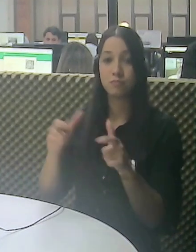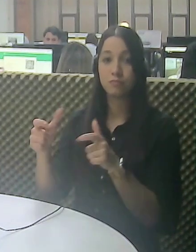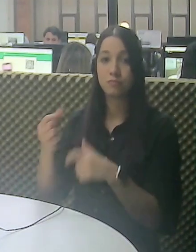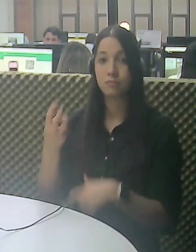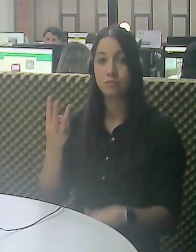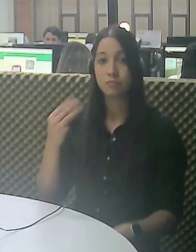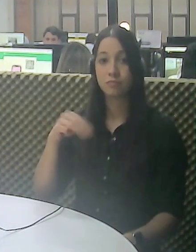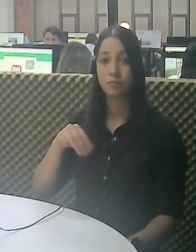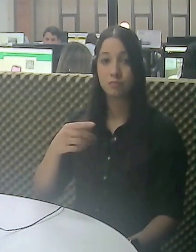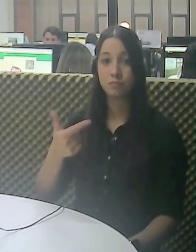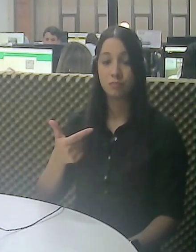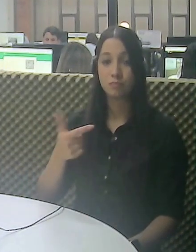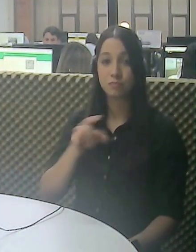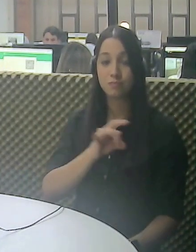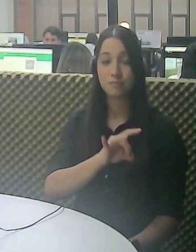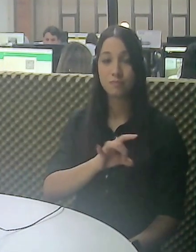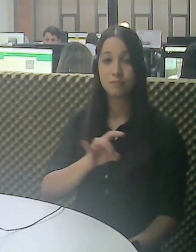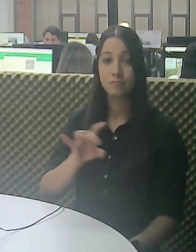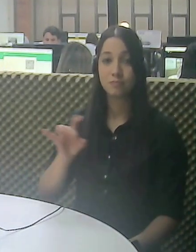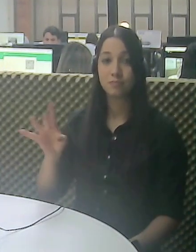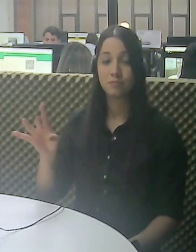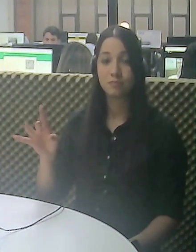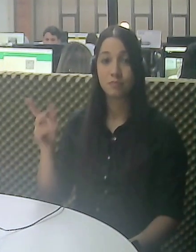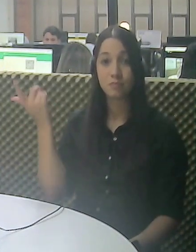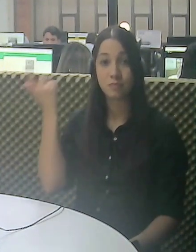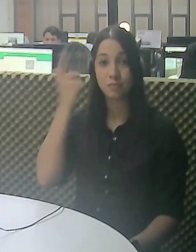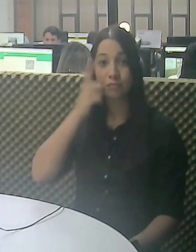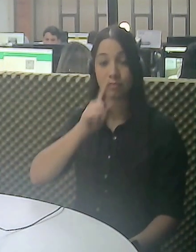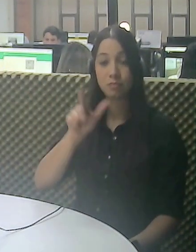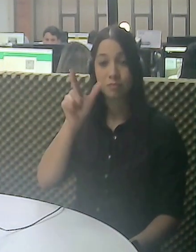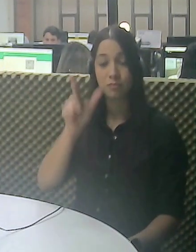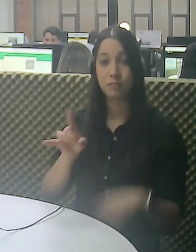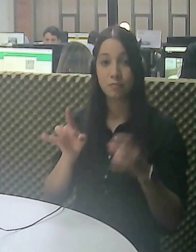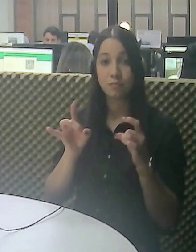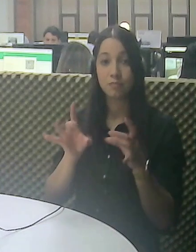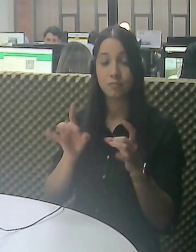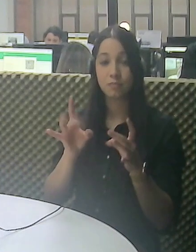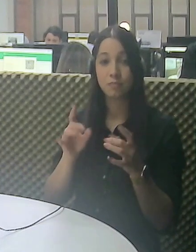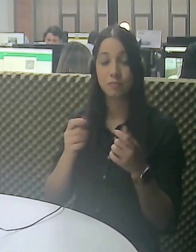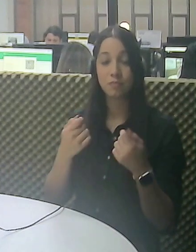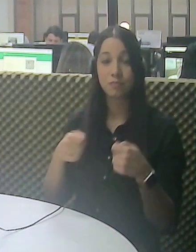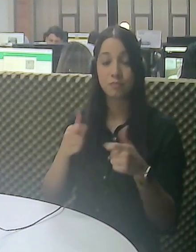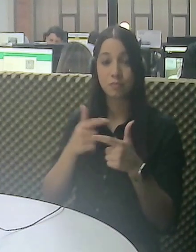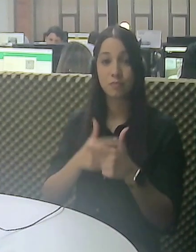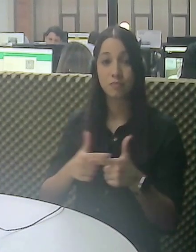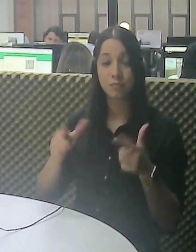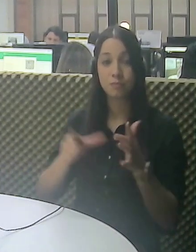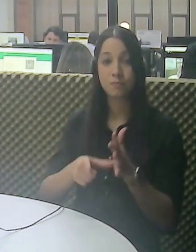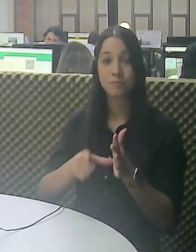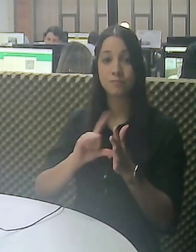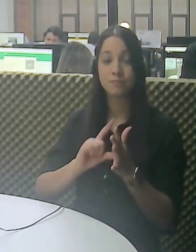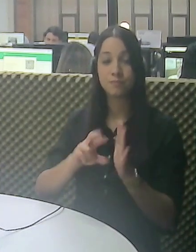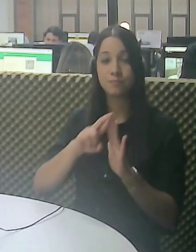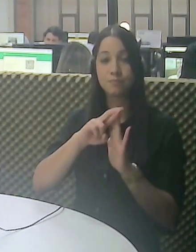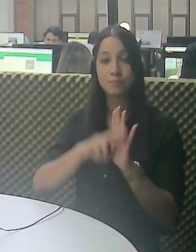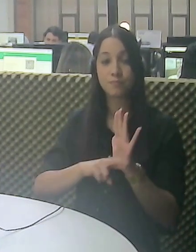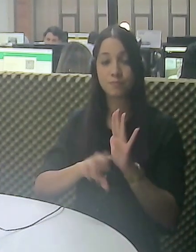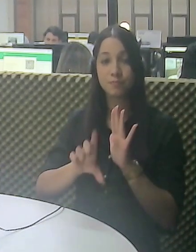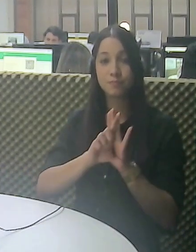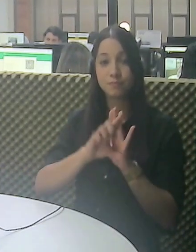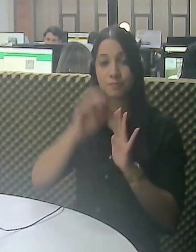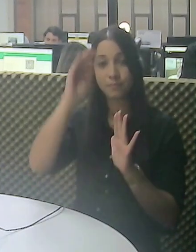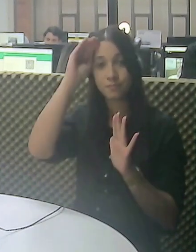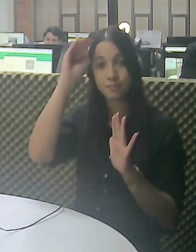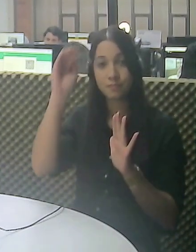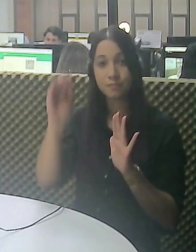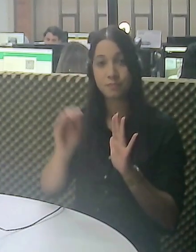metros quadrados cada. Para ser contemplado, os vendedores tiveram que participar de um sorteio, obedecendo normas legais.